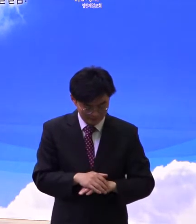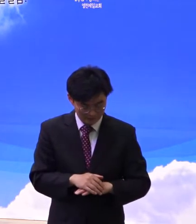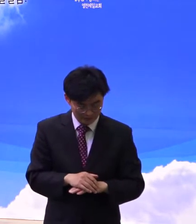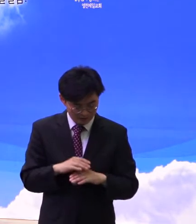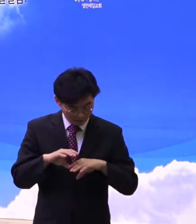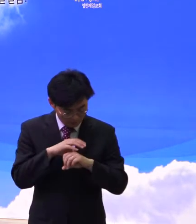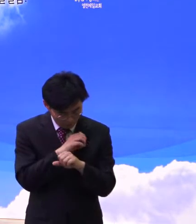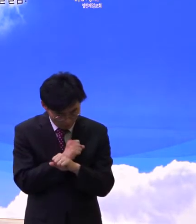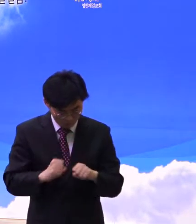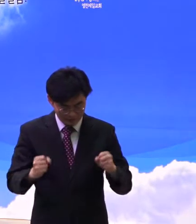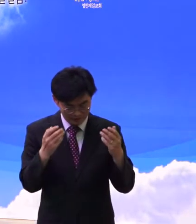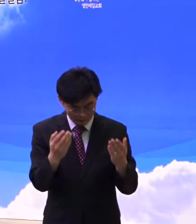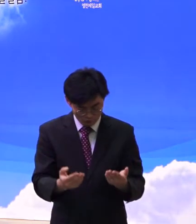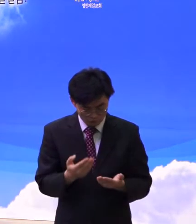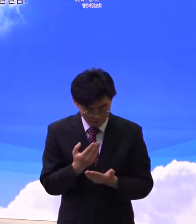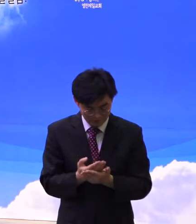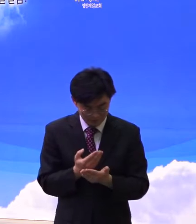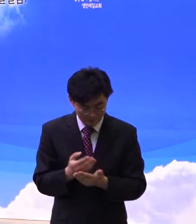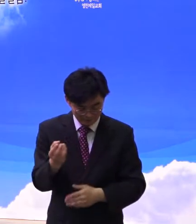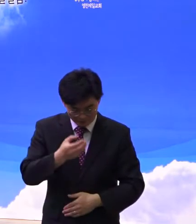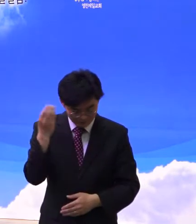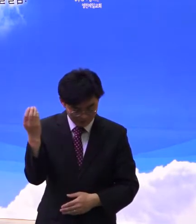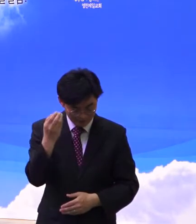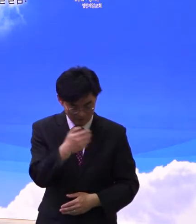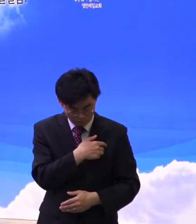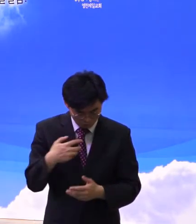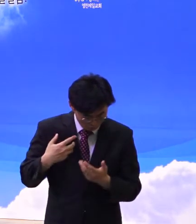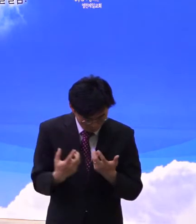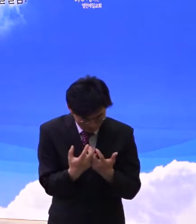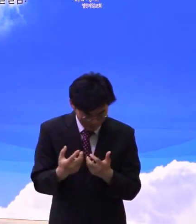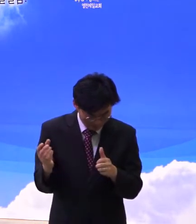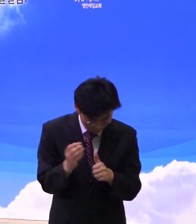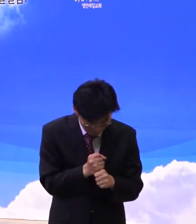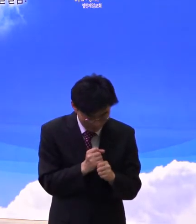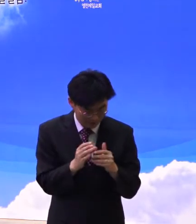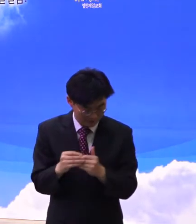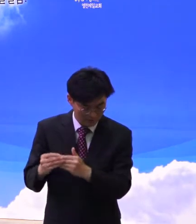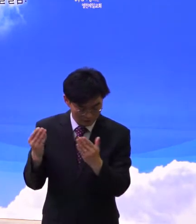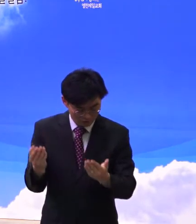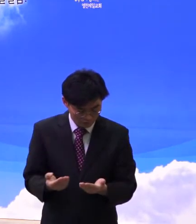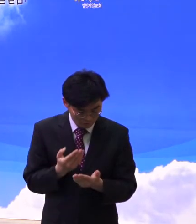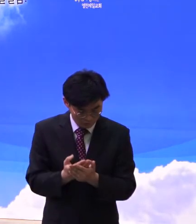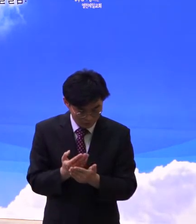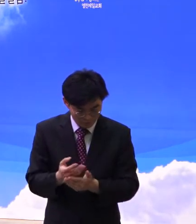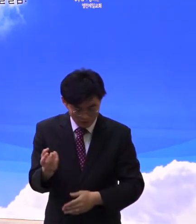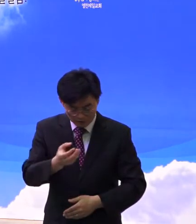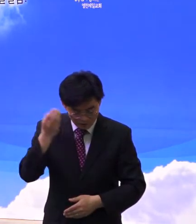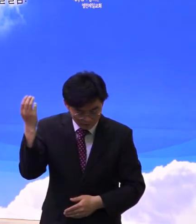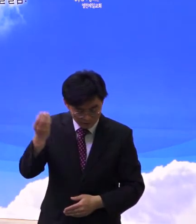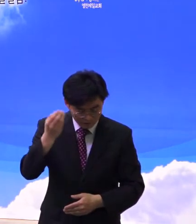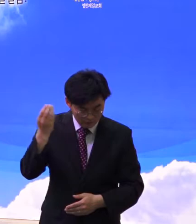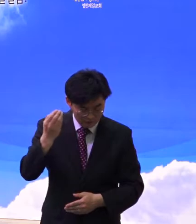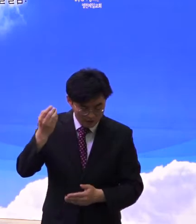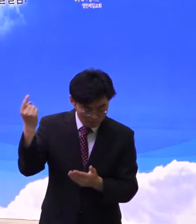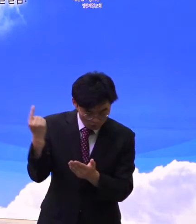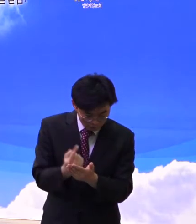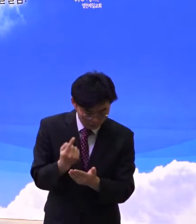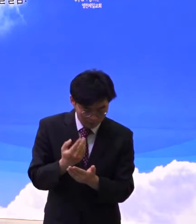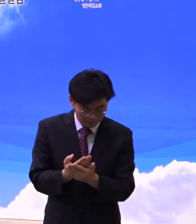주셔서 성령의 충만하신 역사로 우리 가운데 임재하여 주시고 성령께서 제자들에게 보여주셨던 하나님의 그 큰